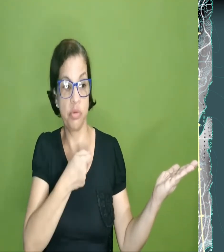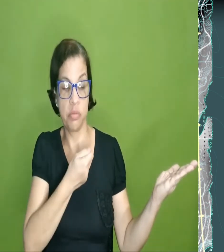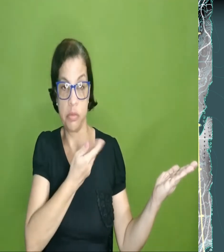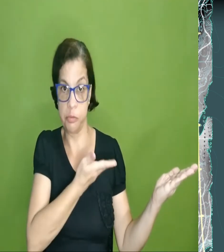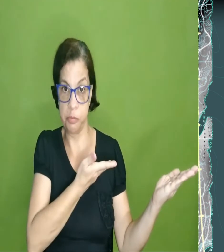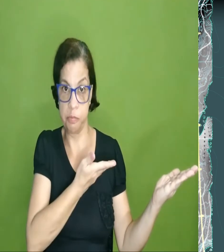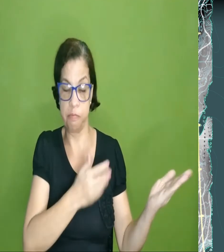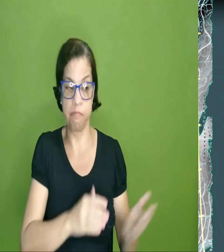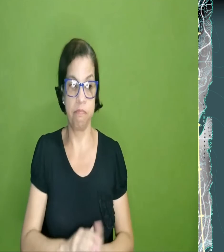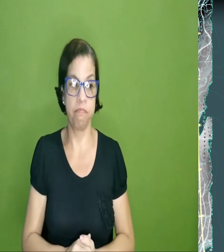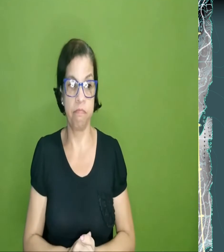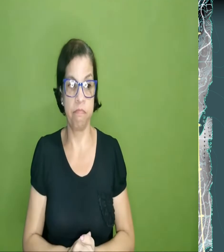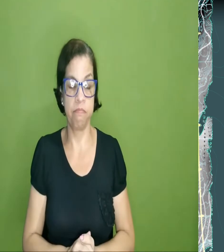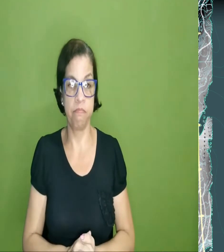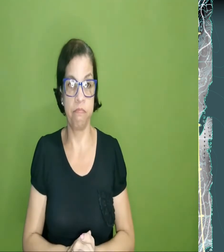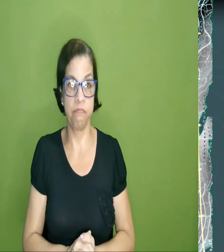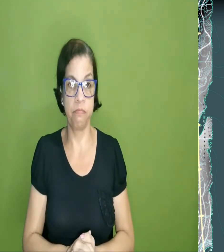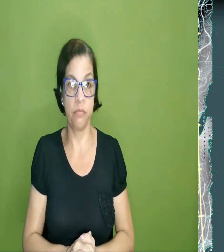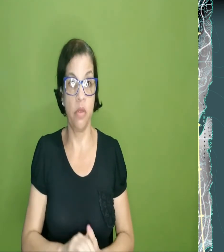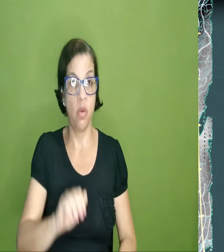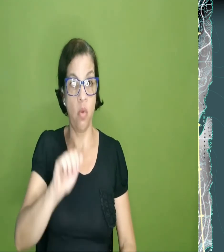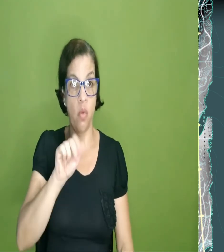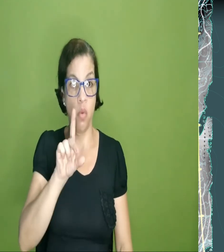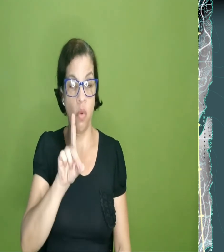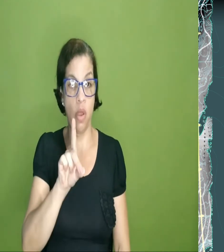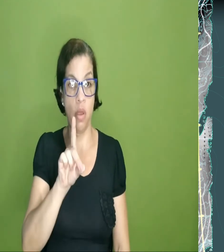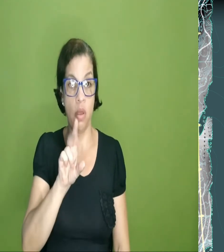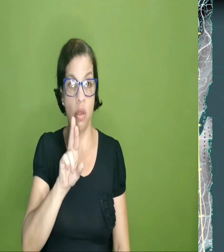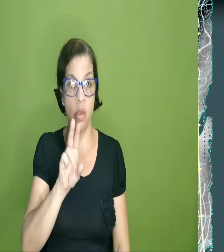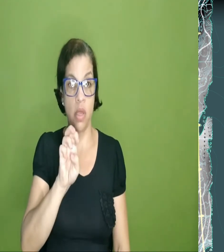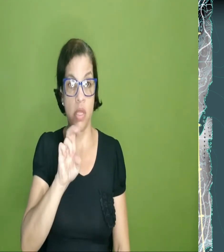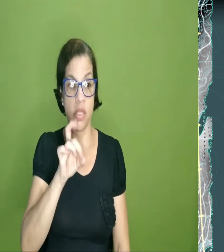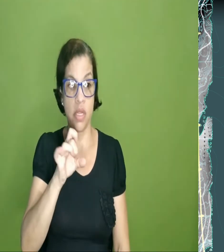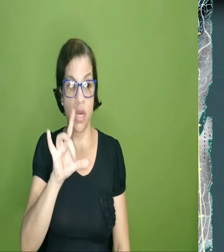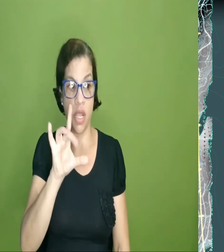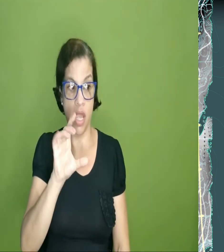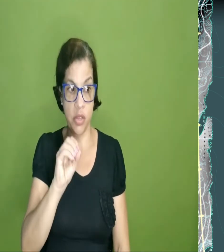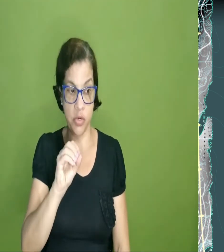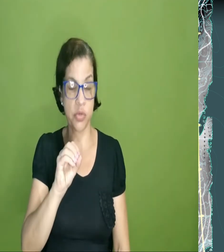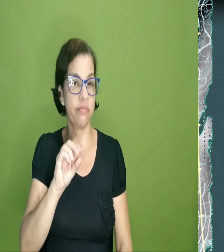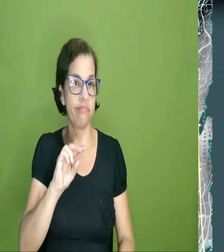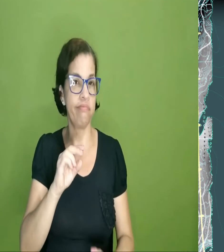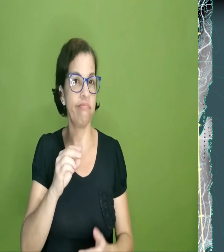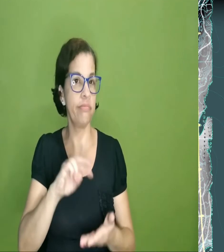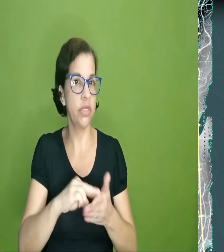adrenomiméticos. Os fármacos adrenérgicos provocam respostas semelhantes às produzidas